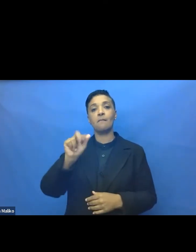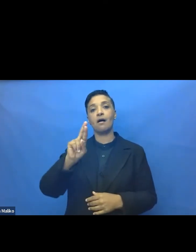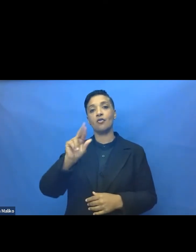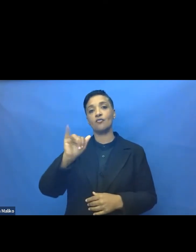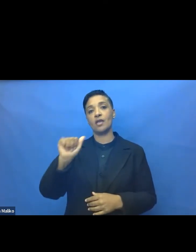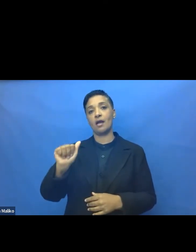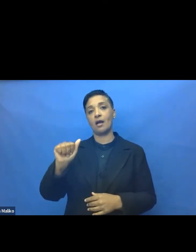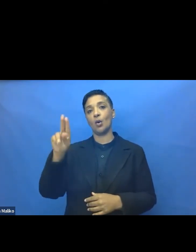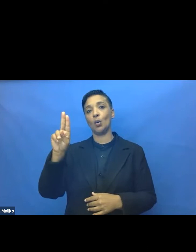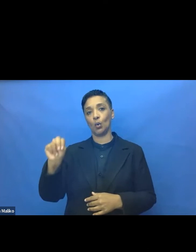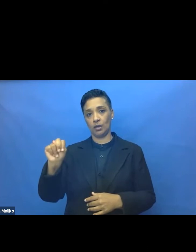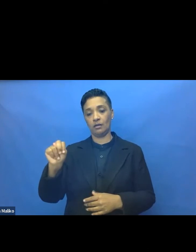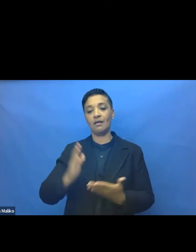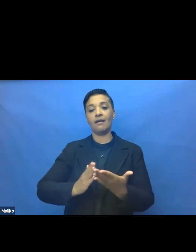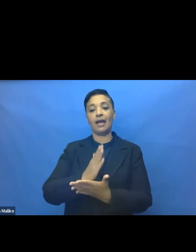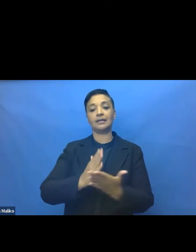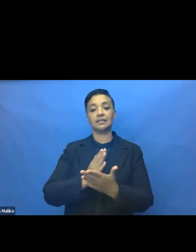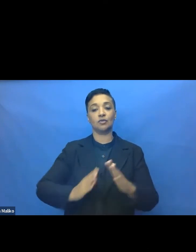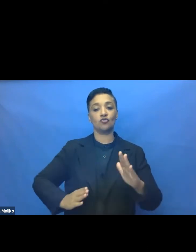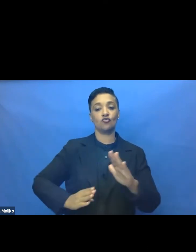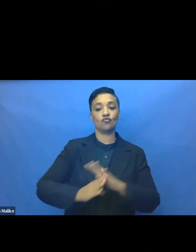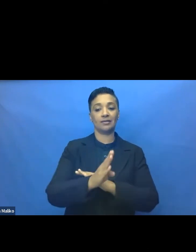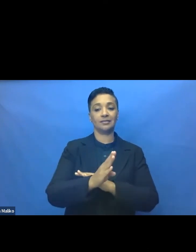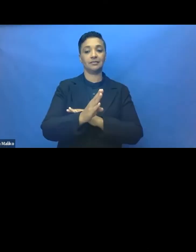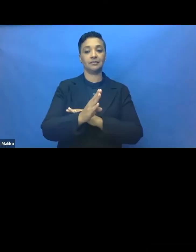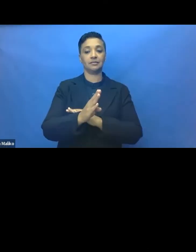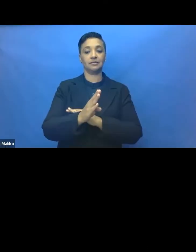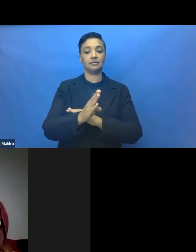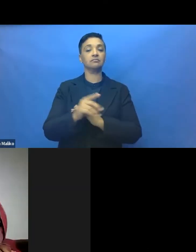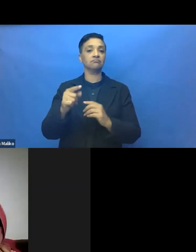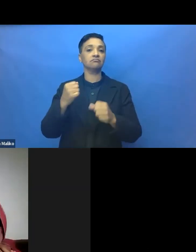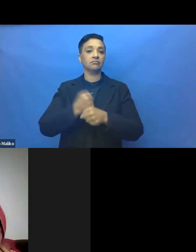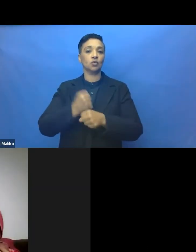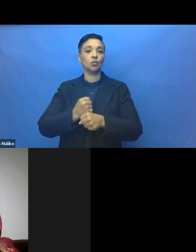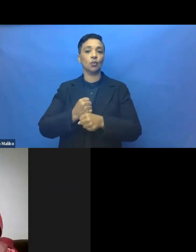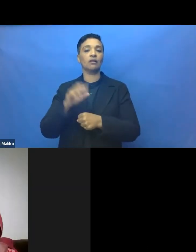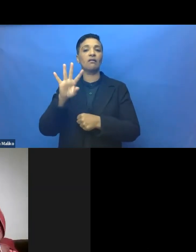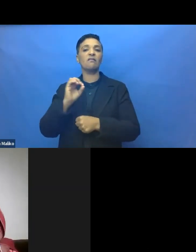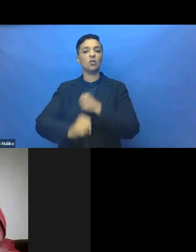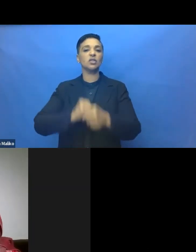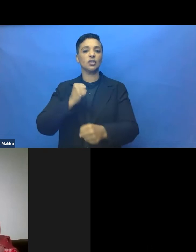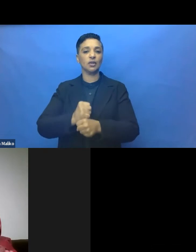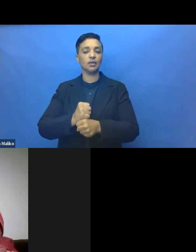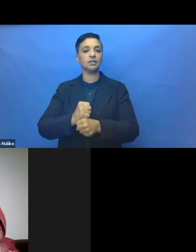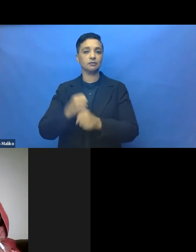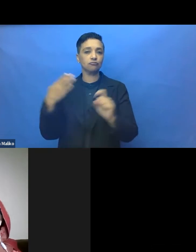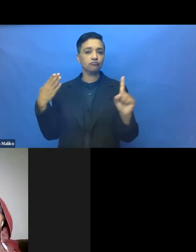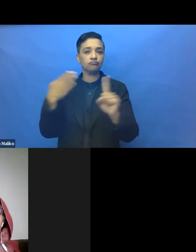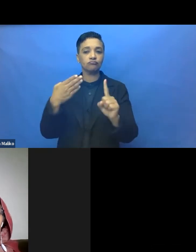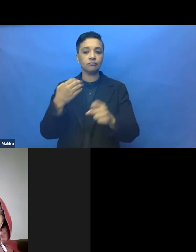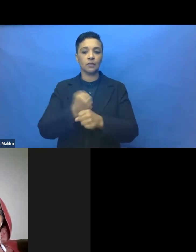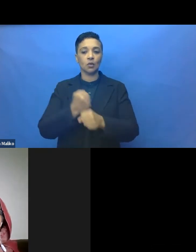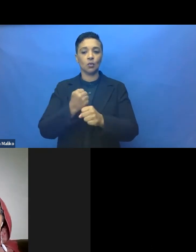national. Maintenant, nous aurons Maria Hoon qui a